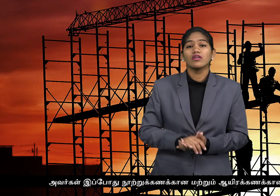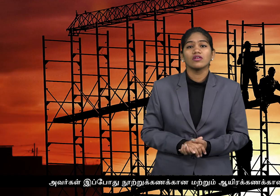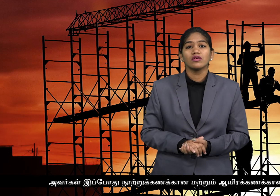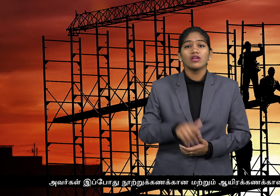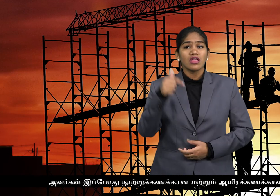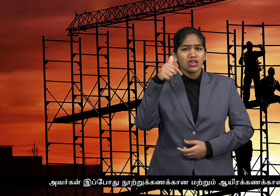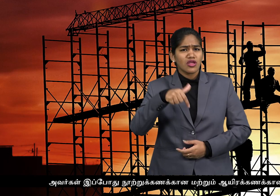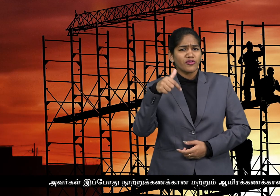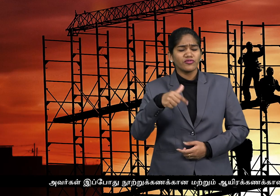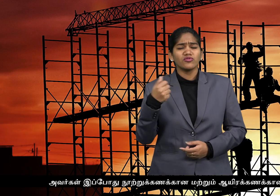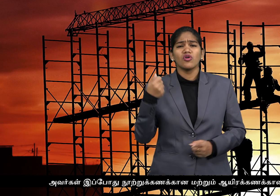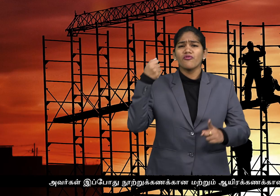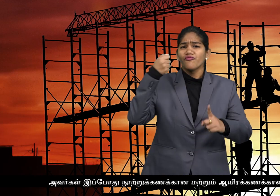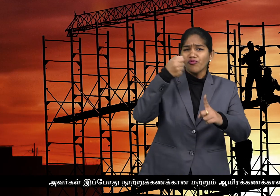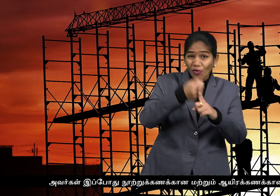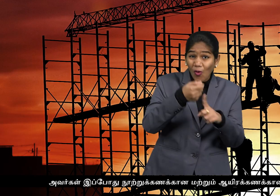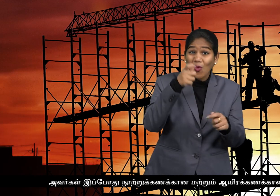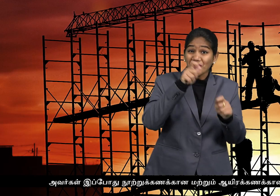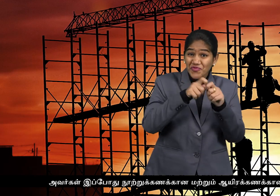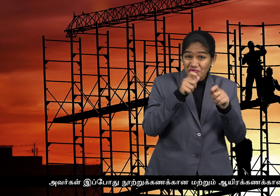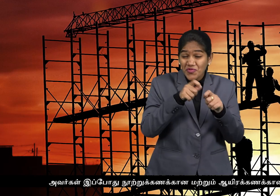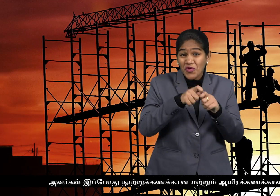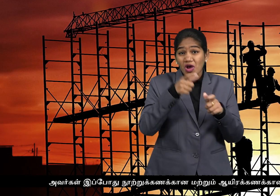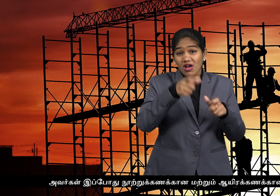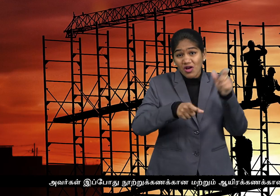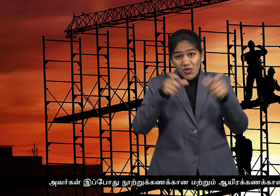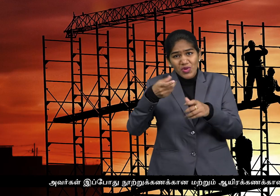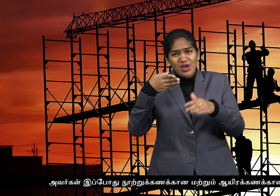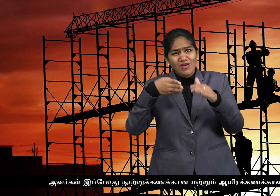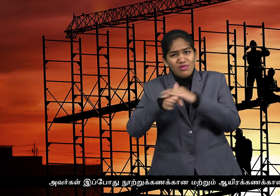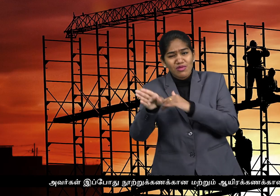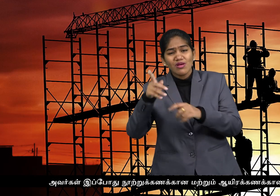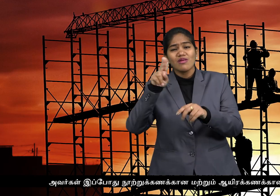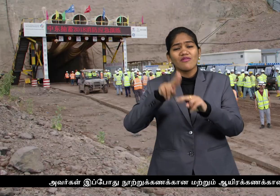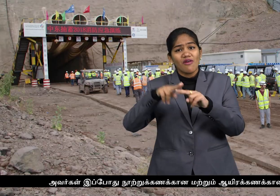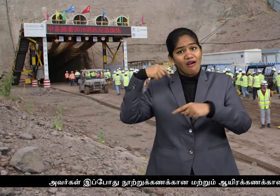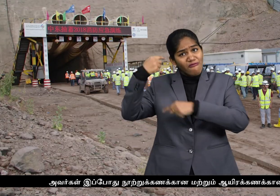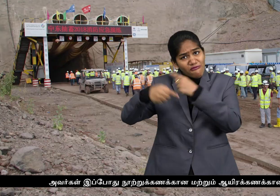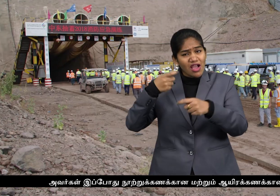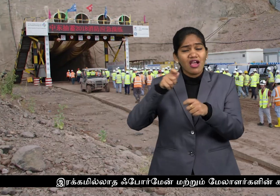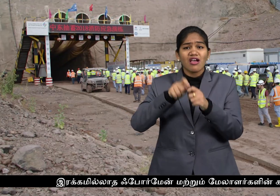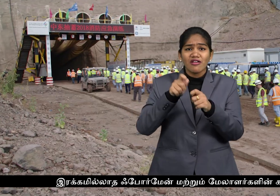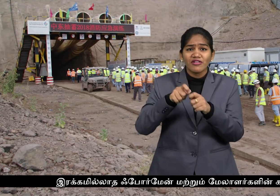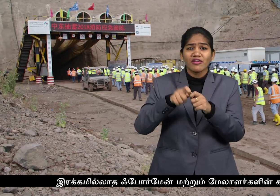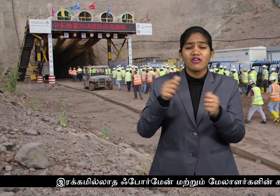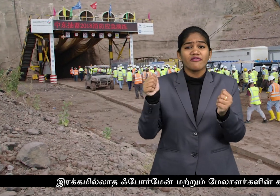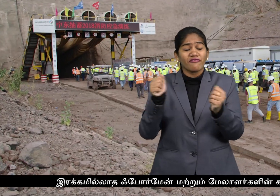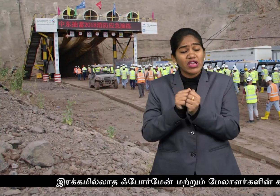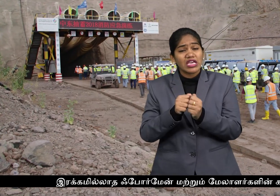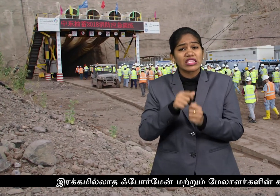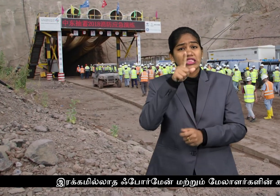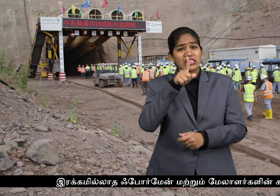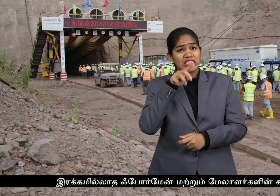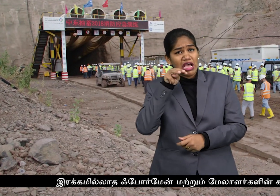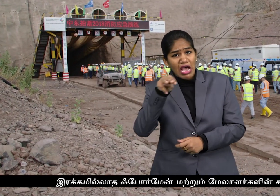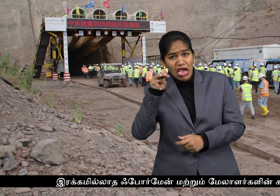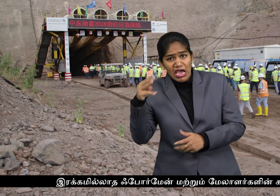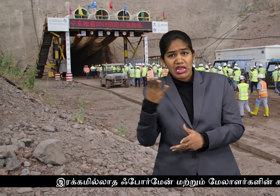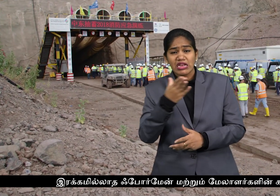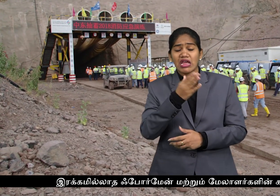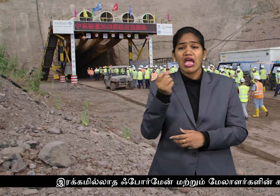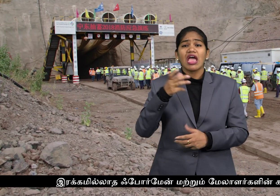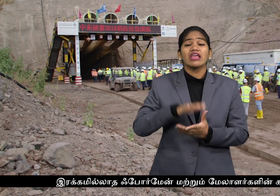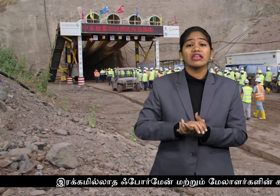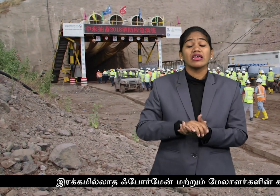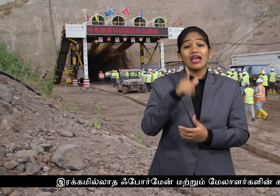அவர்கள் இப்போது நூற்றுக்கணக்கான மற்றும் ஆயிரக்கணக்கான தொழிலாளர்களுடன் இரக்கமில்லாத ஃபோர்மேன்